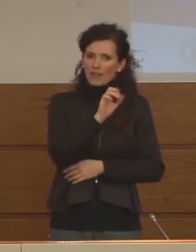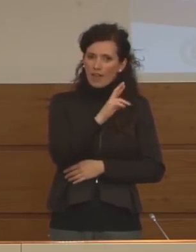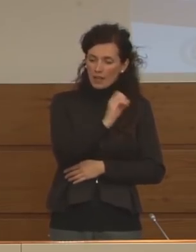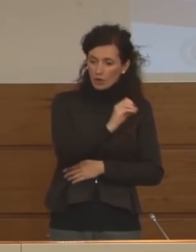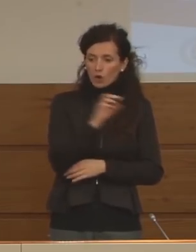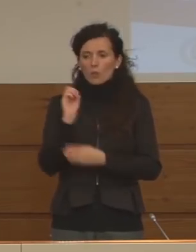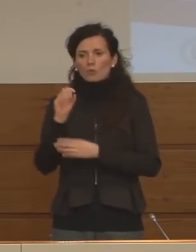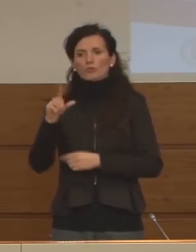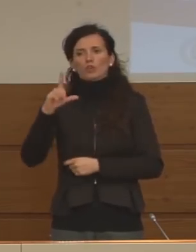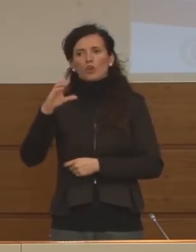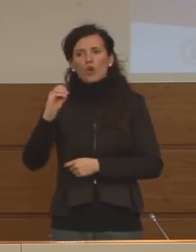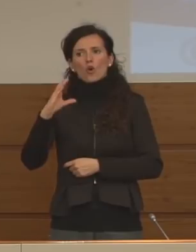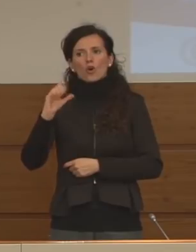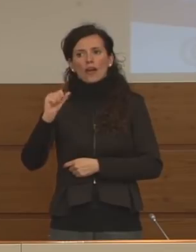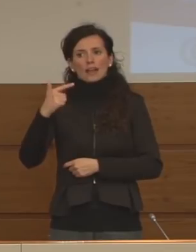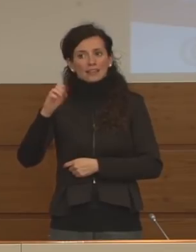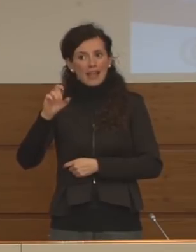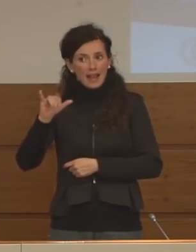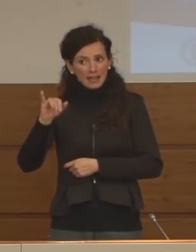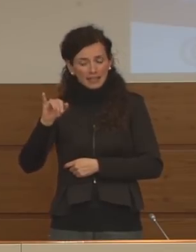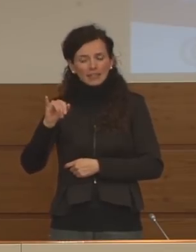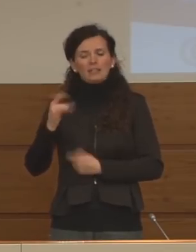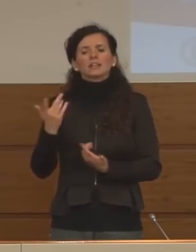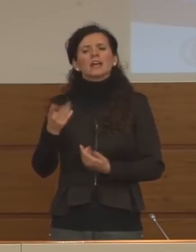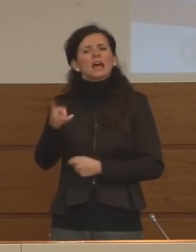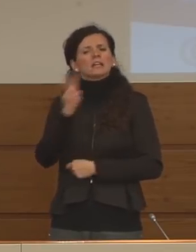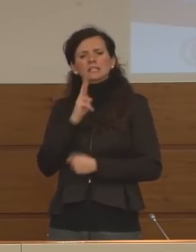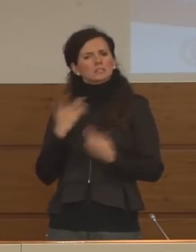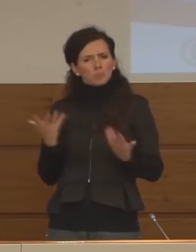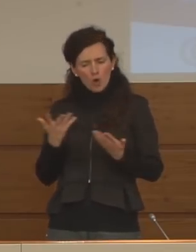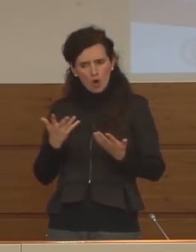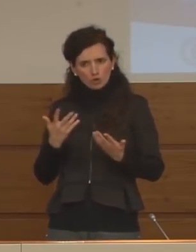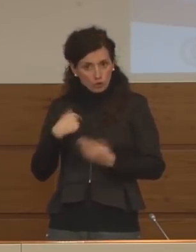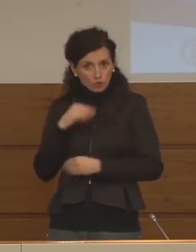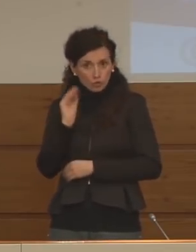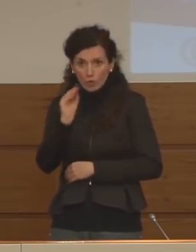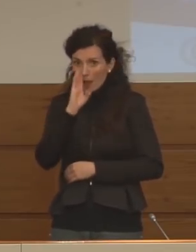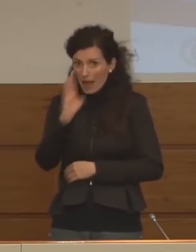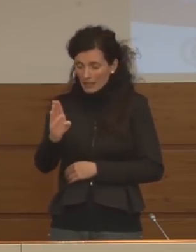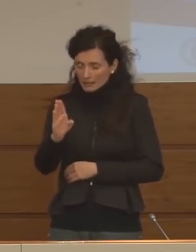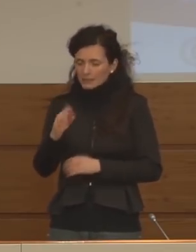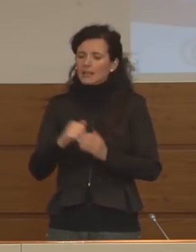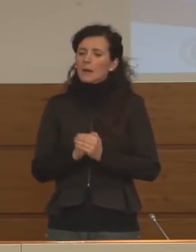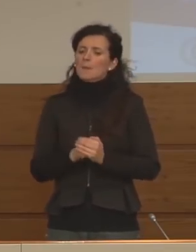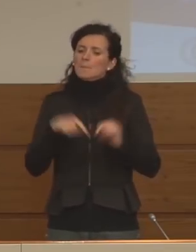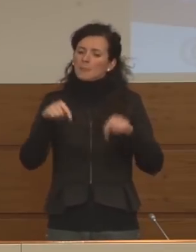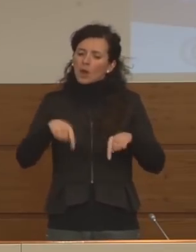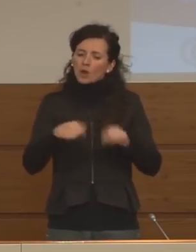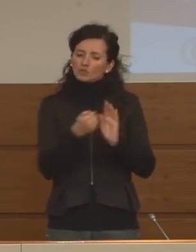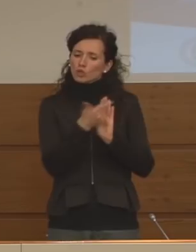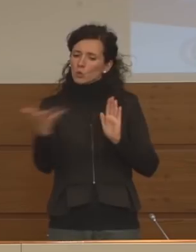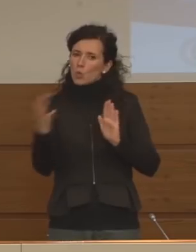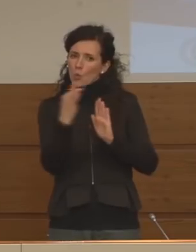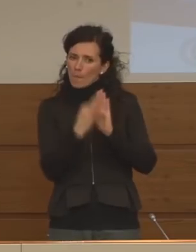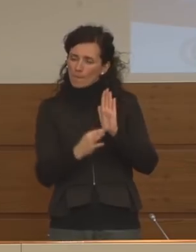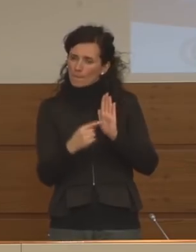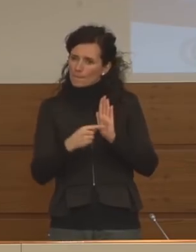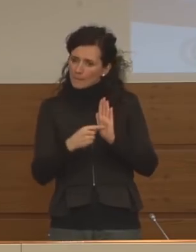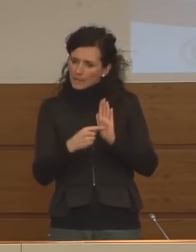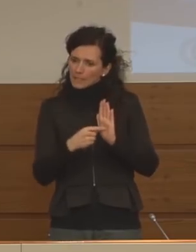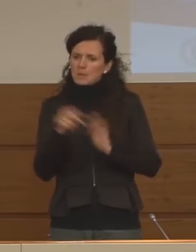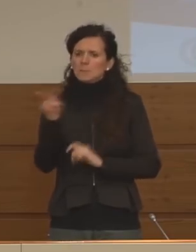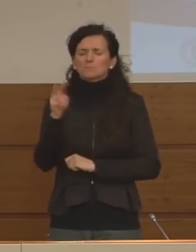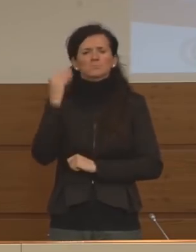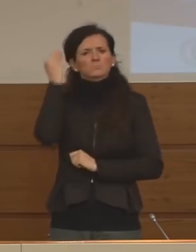a mia domanda hanno risposto che secondo i dati di oggi considerano